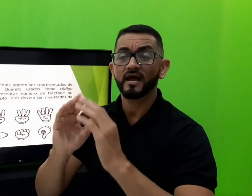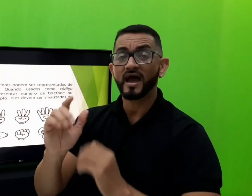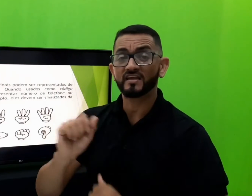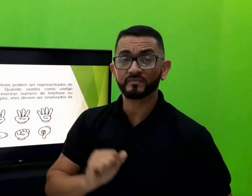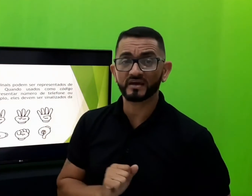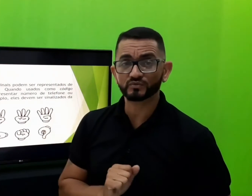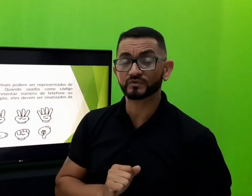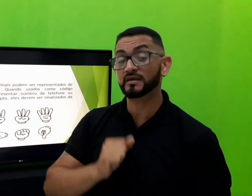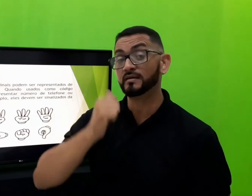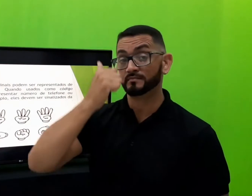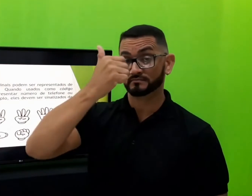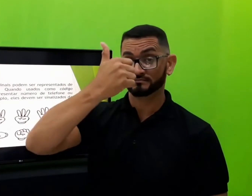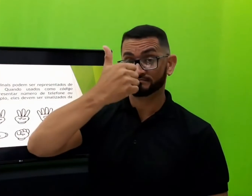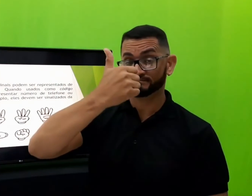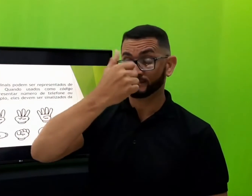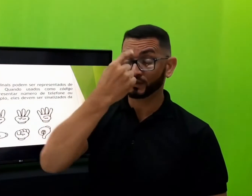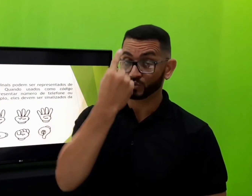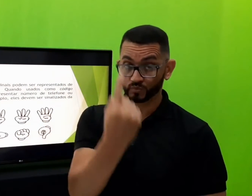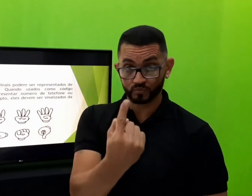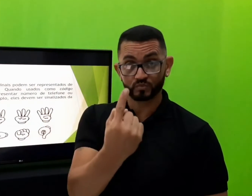Aí ela vai me responder.